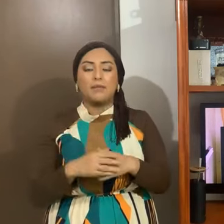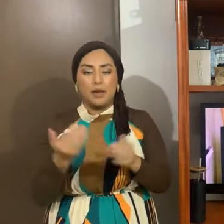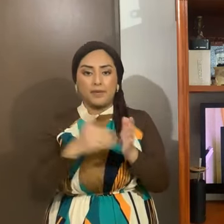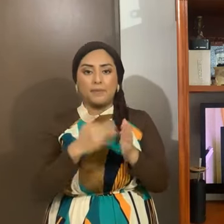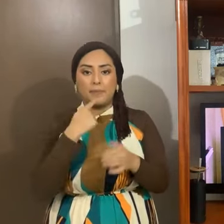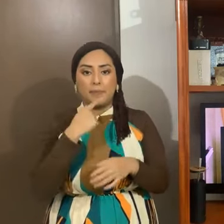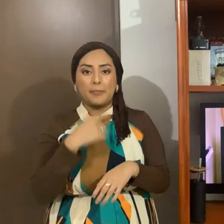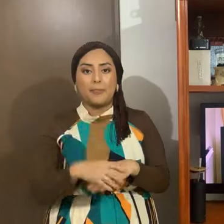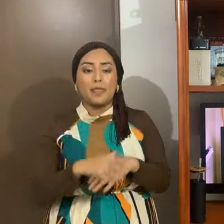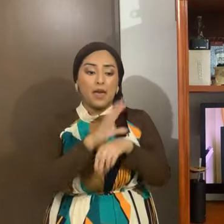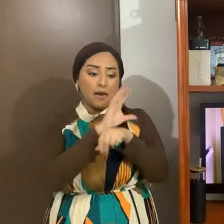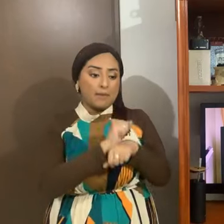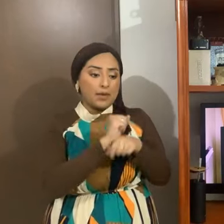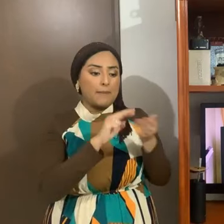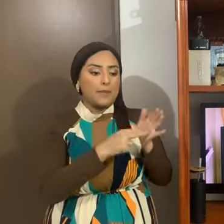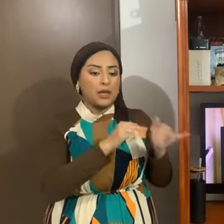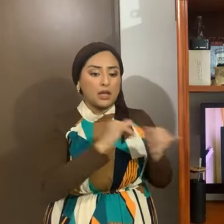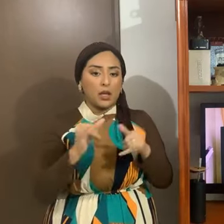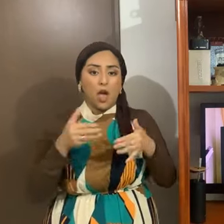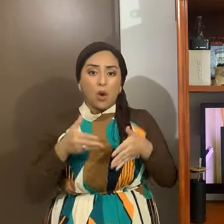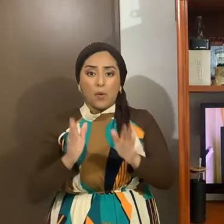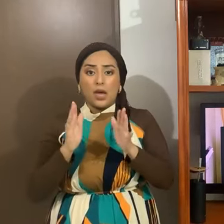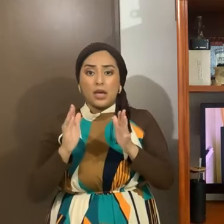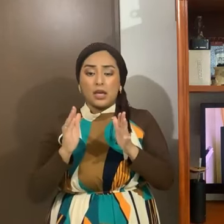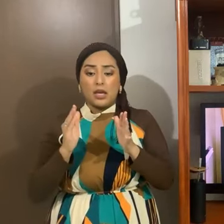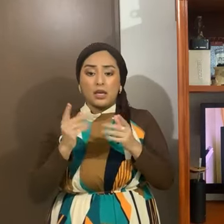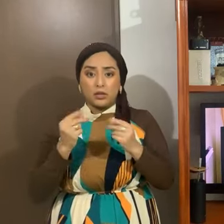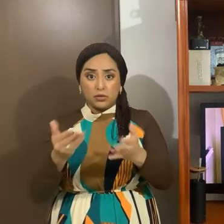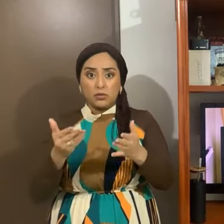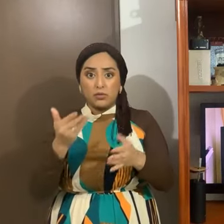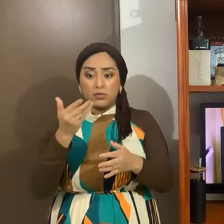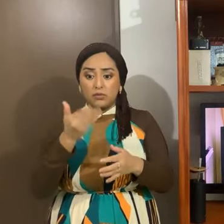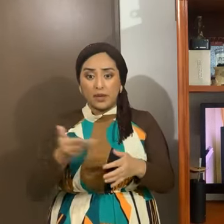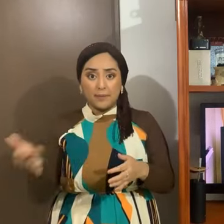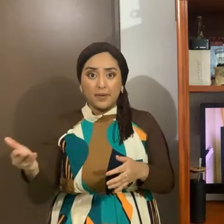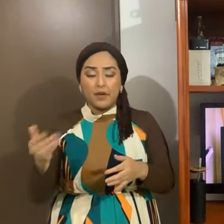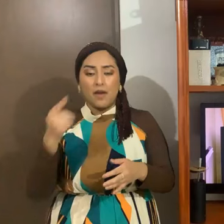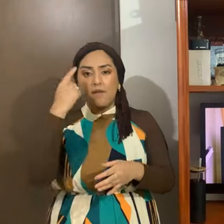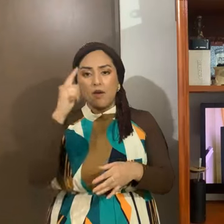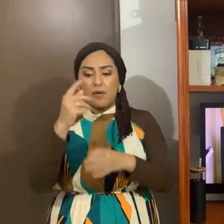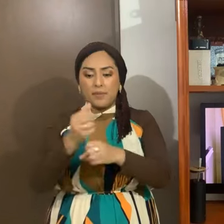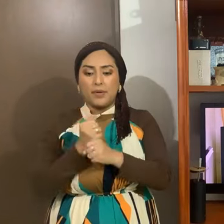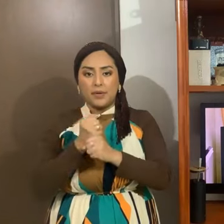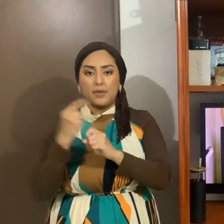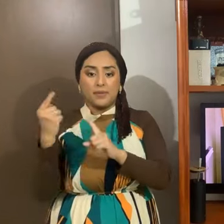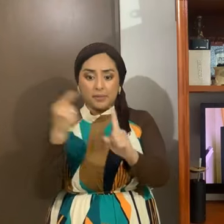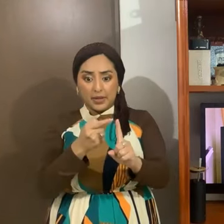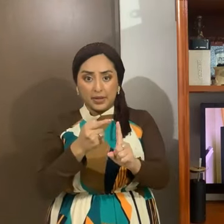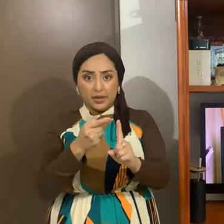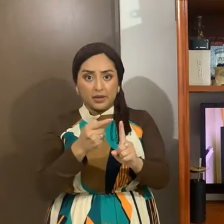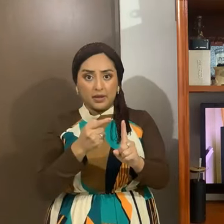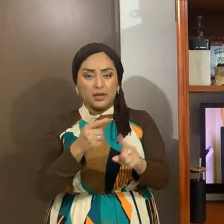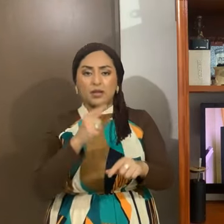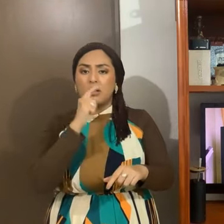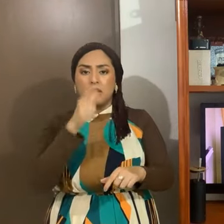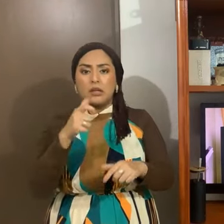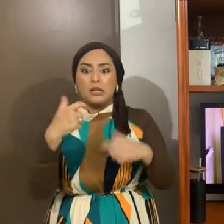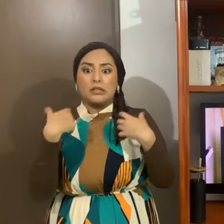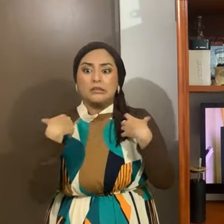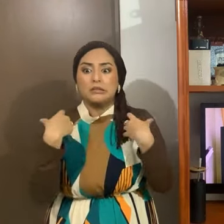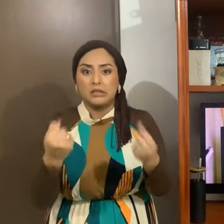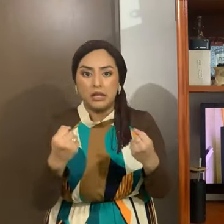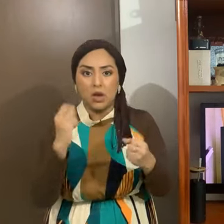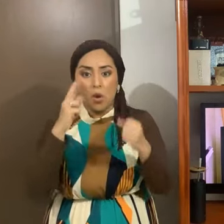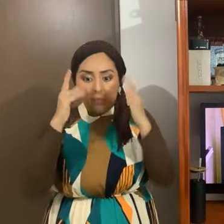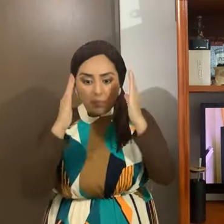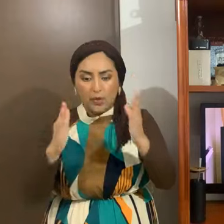a repetir. Un hábito es una forma de hacer una acción para obtener un resultado sin requerir de un esfuerzo o de